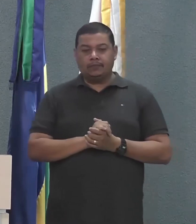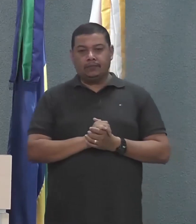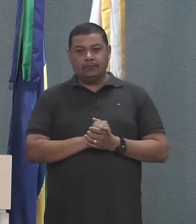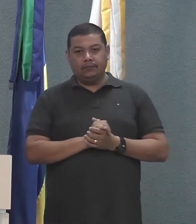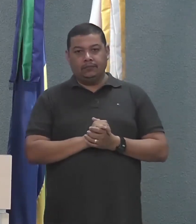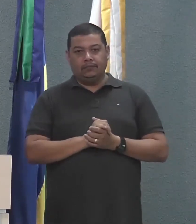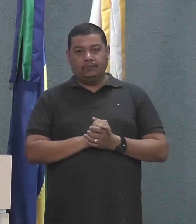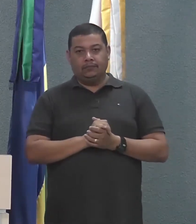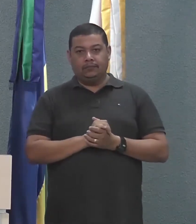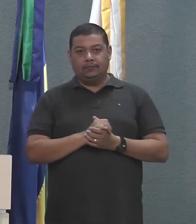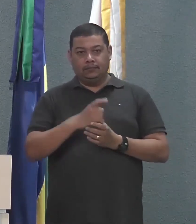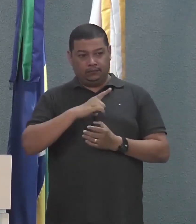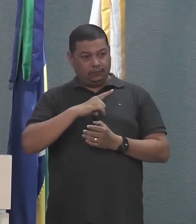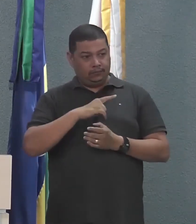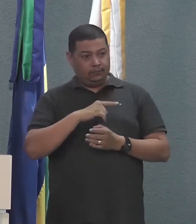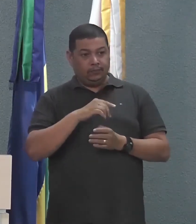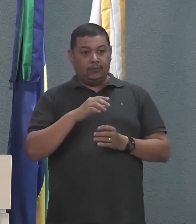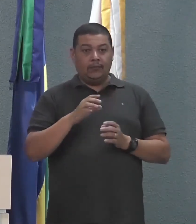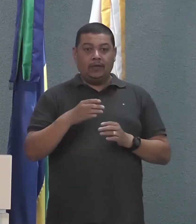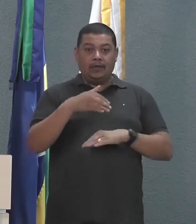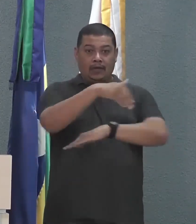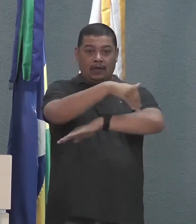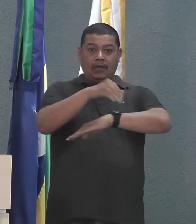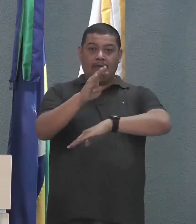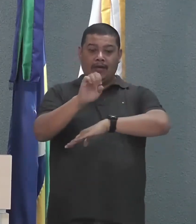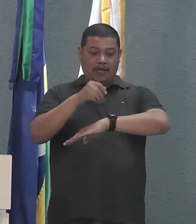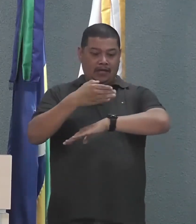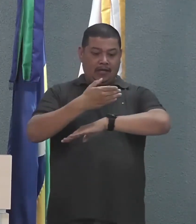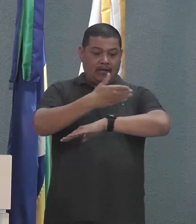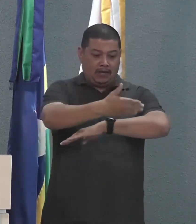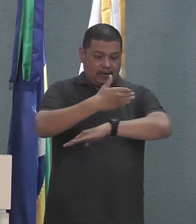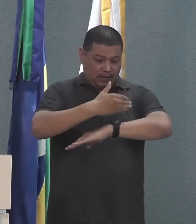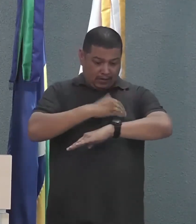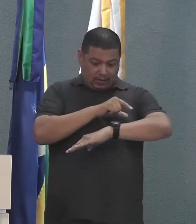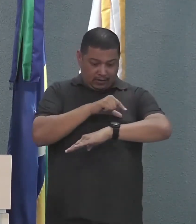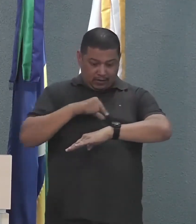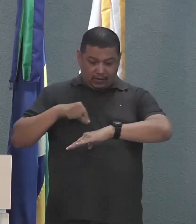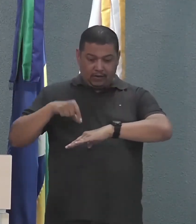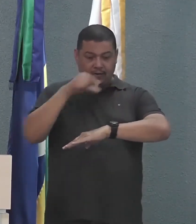BR, por favor, se você não